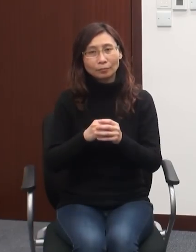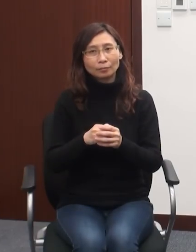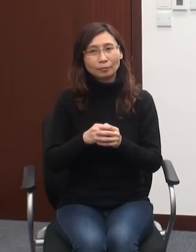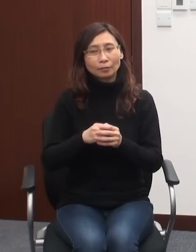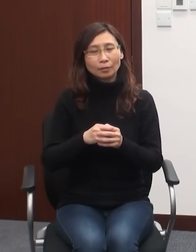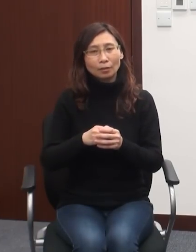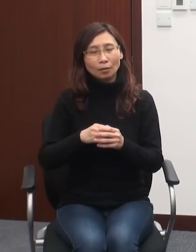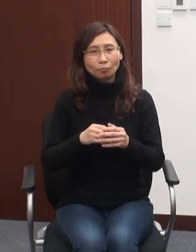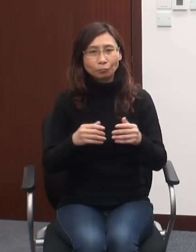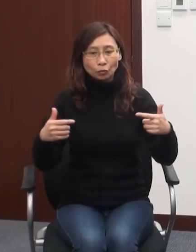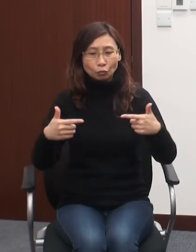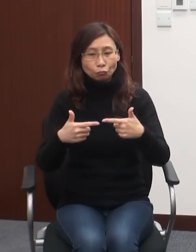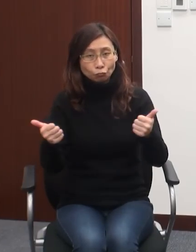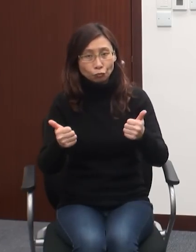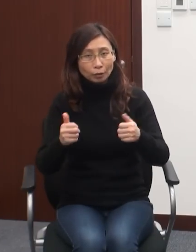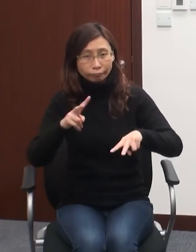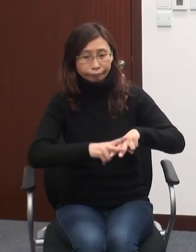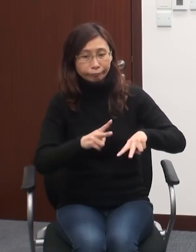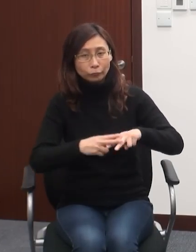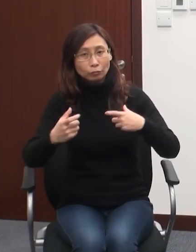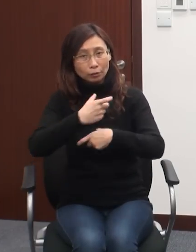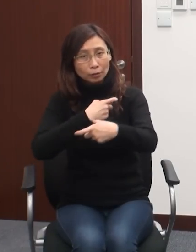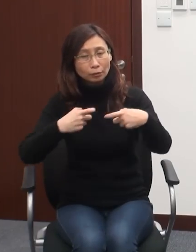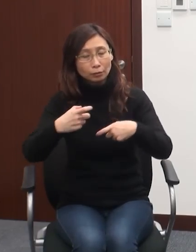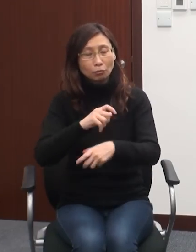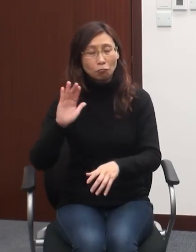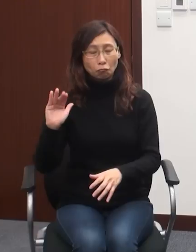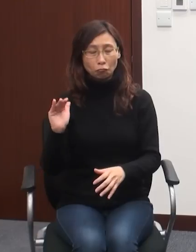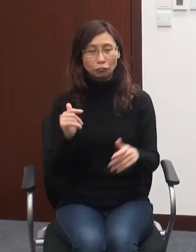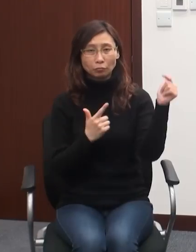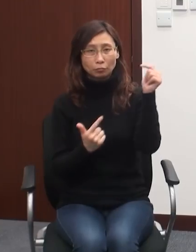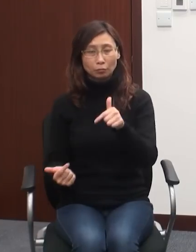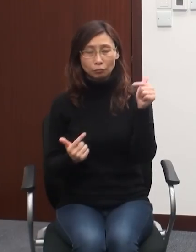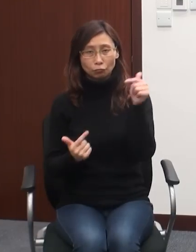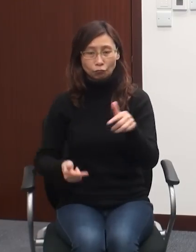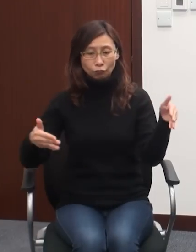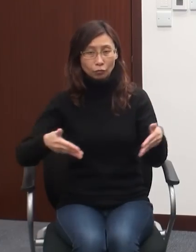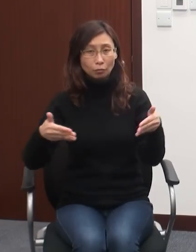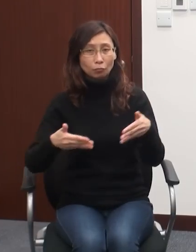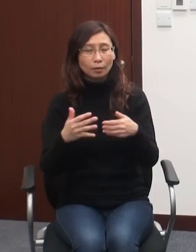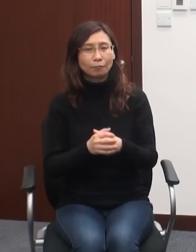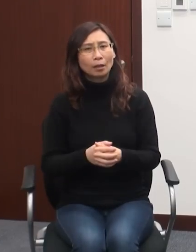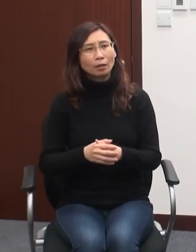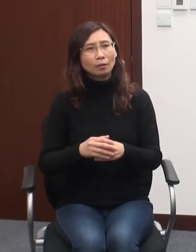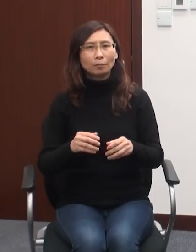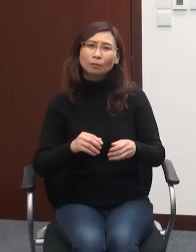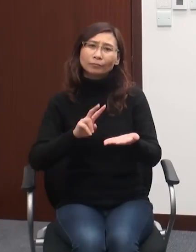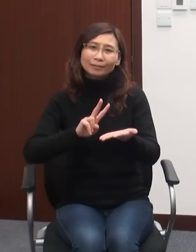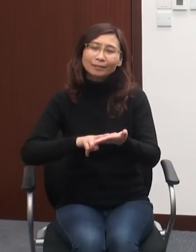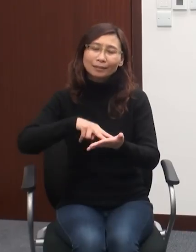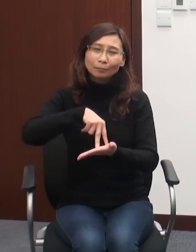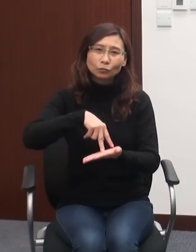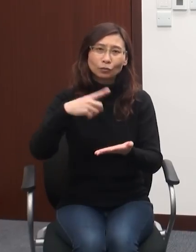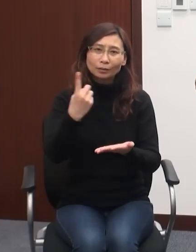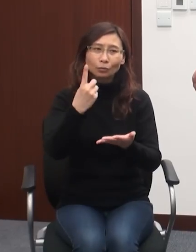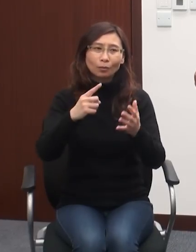咁樣，或者配合大陸嘅經濟。咁所以咧，佢就整個叫做未來基金啊。啊，咁未來基金咁